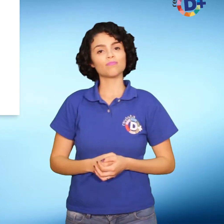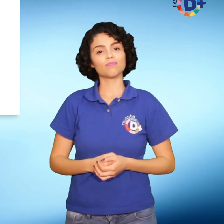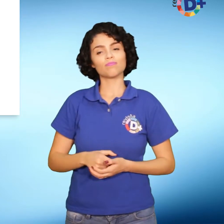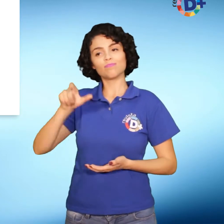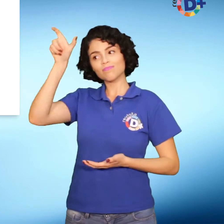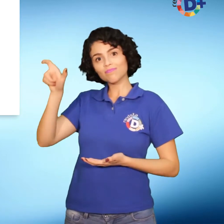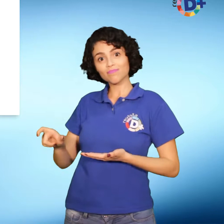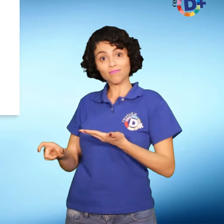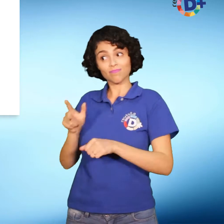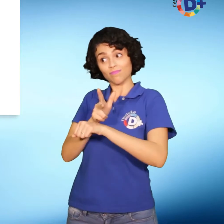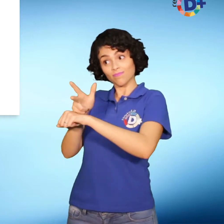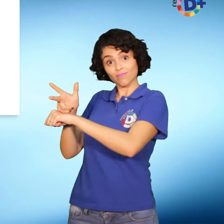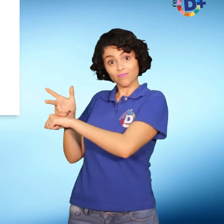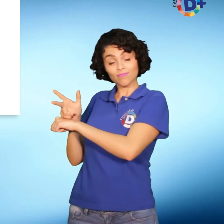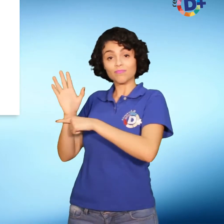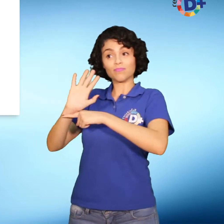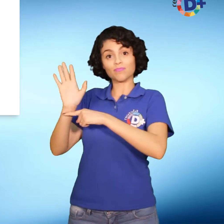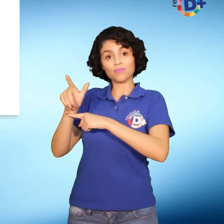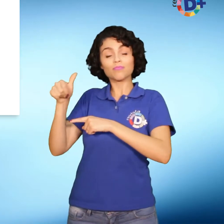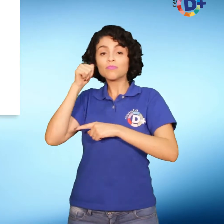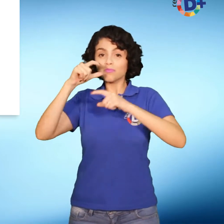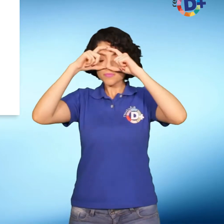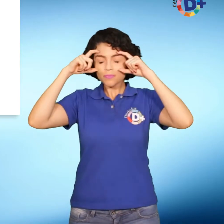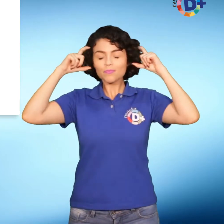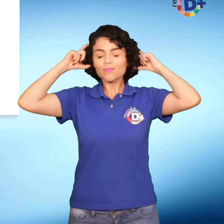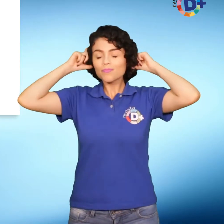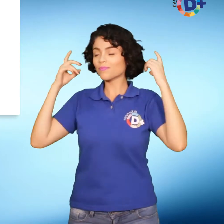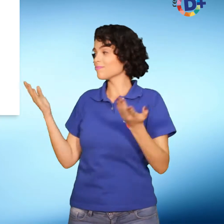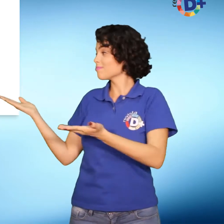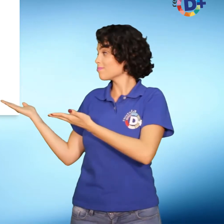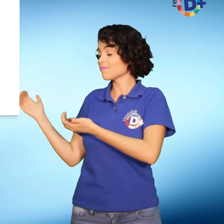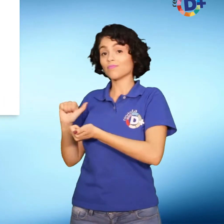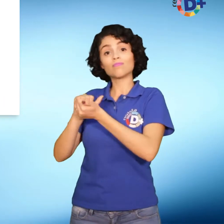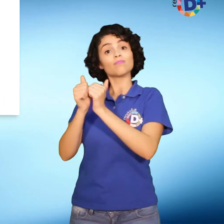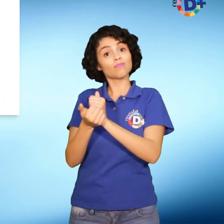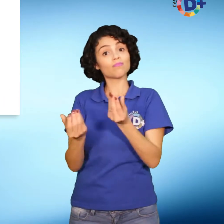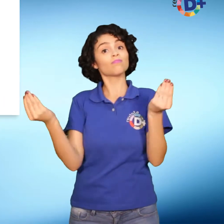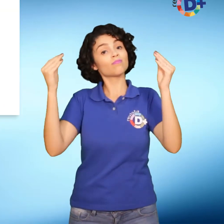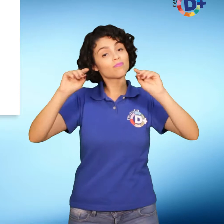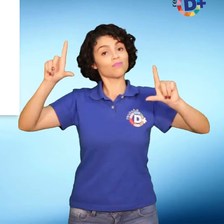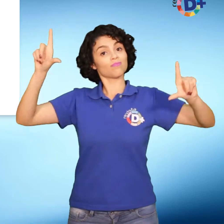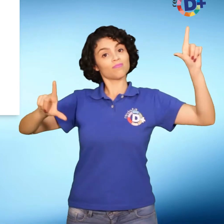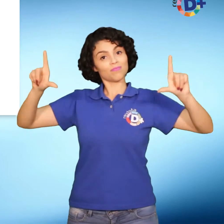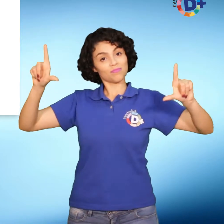da velocista cega terezinha guilhermina participar da série diferente como todo